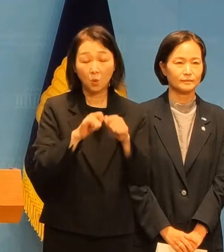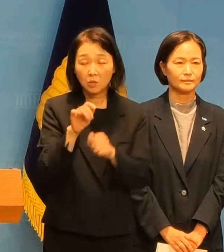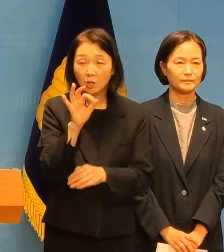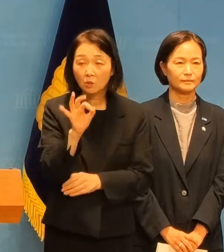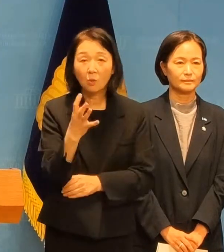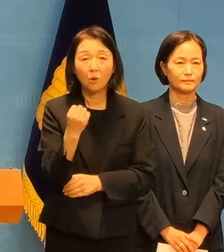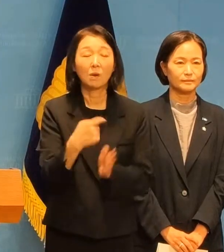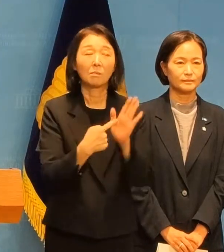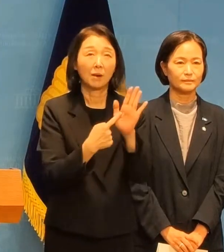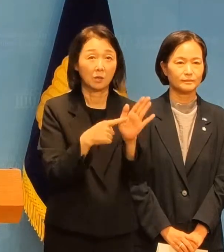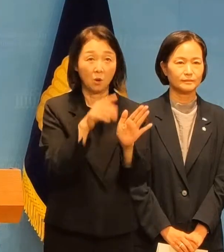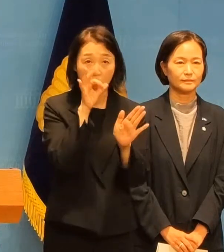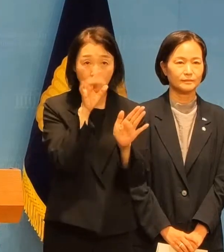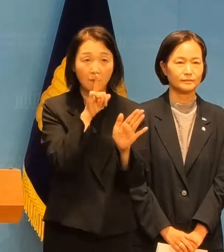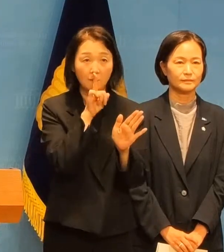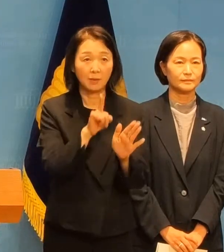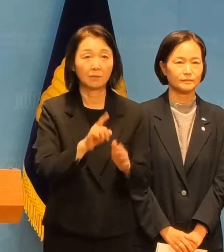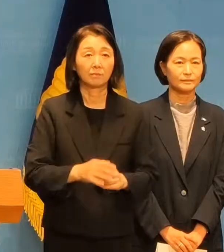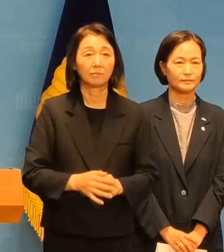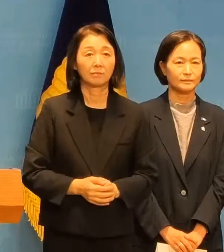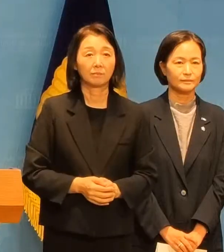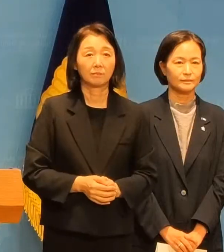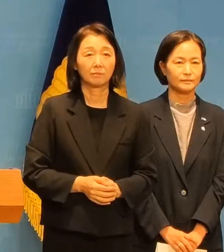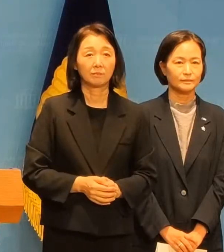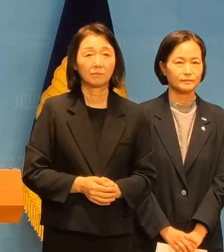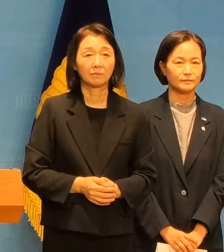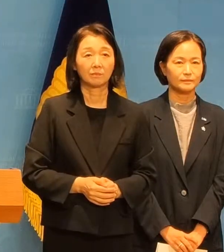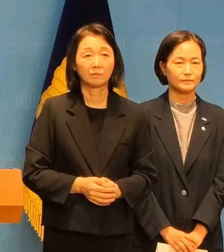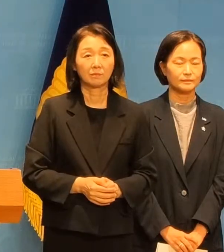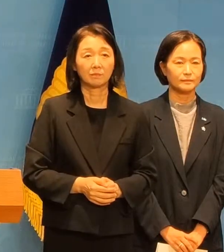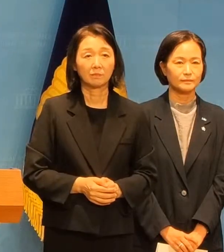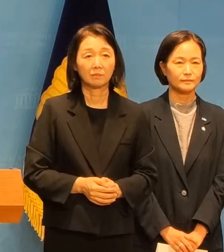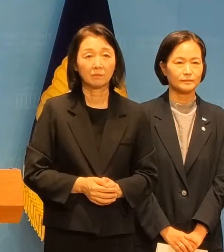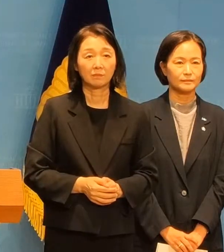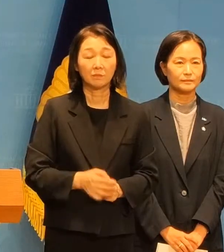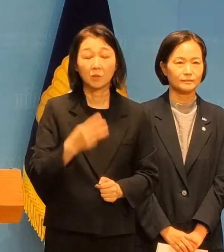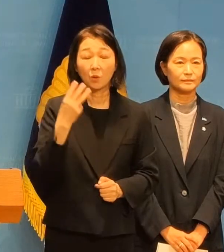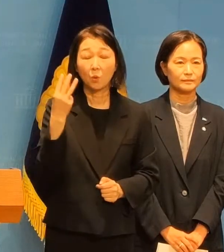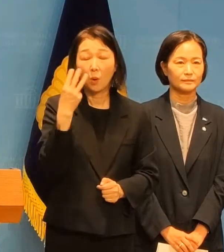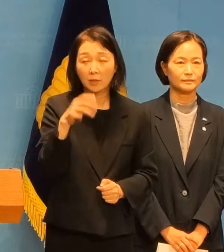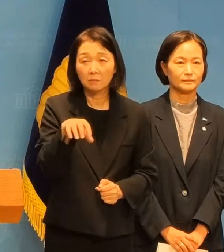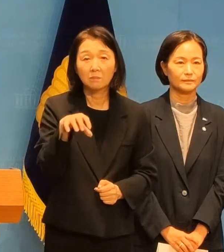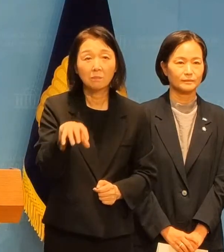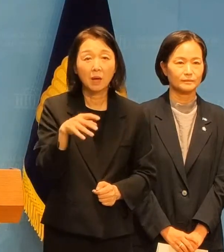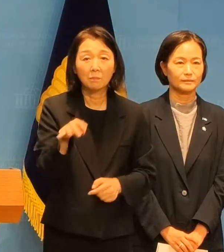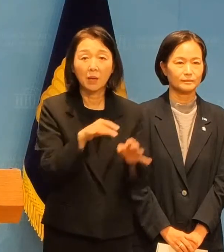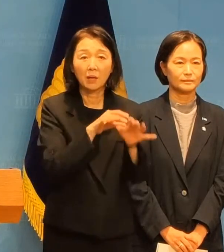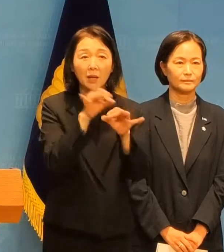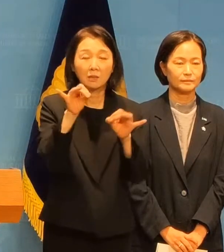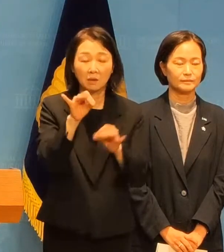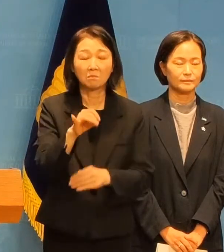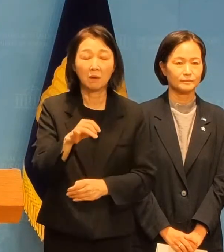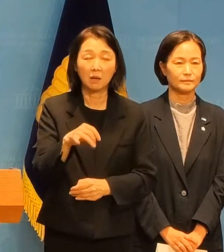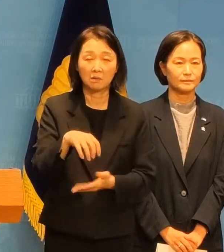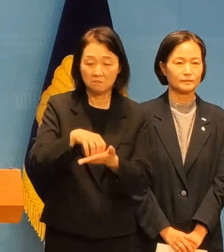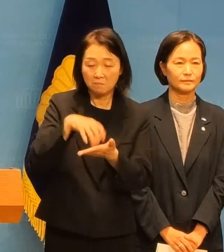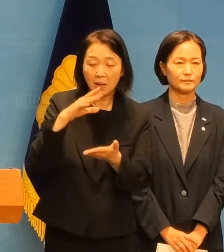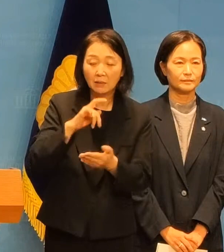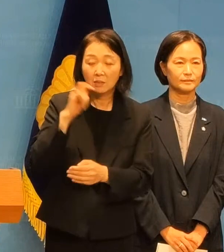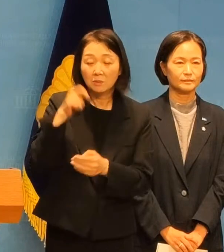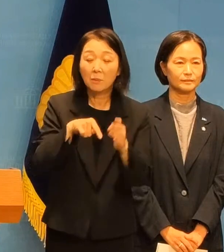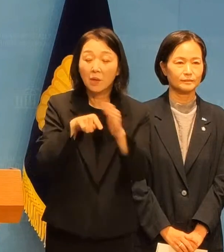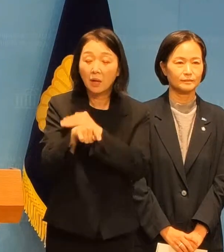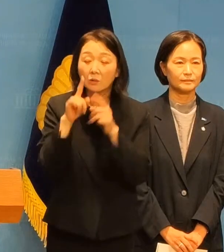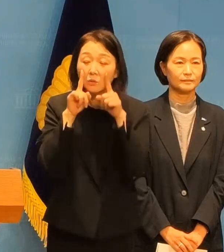금액은 밝힐 수 없다라는 게 현재까지 경찰의 입장입니다. 와인바, 백화점, 자택 인근, 새벽 4시 빵집 등 관련해서는 의혹이